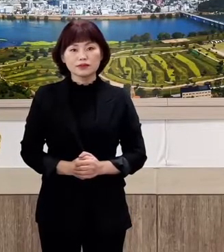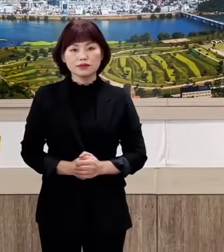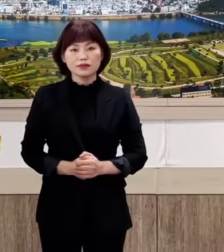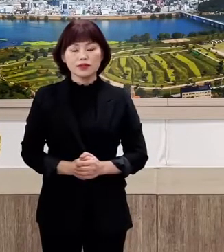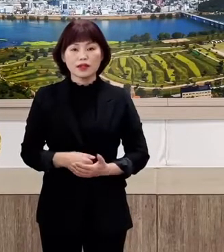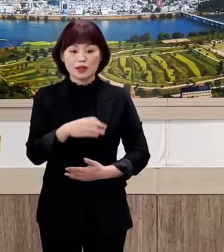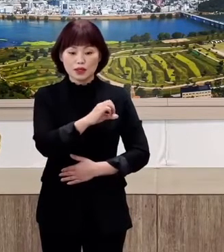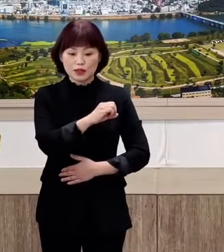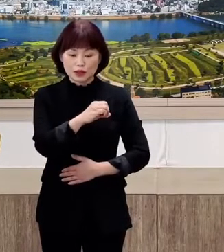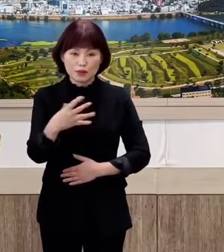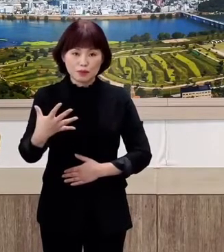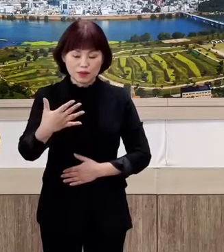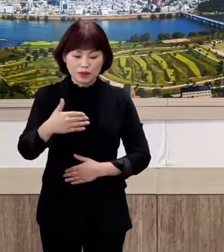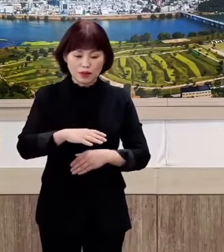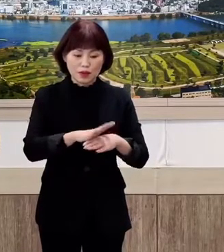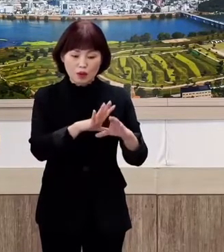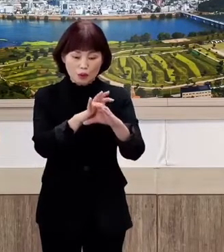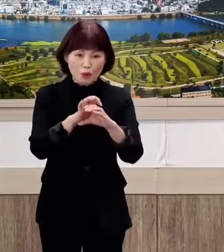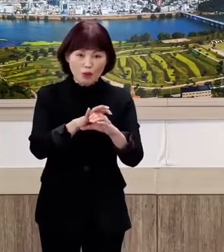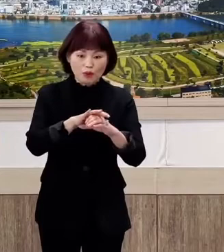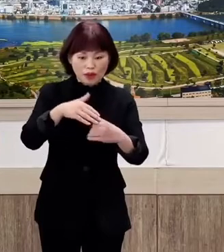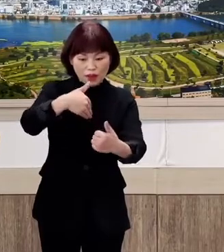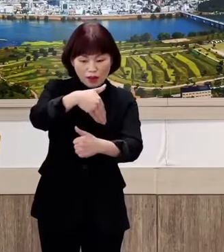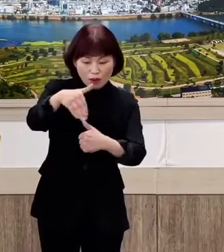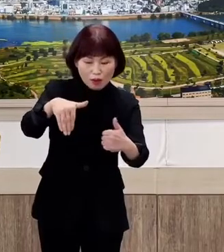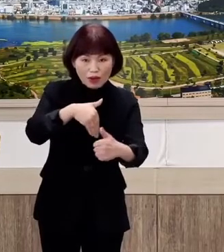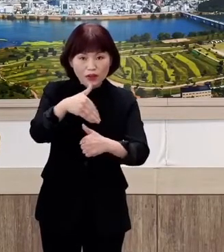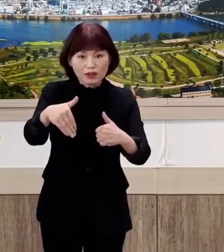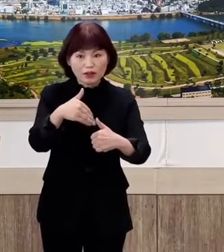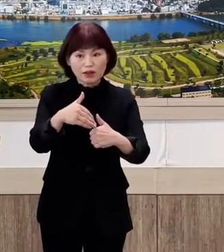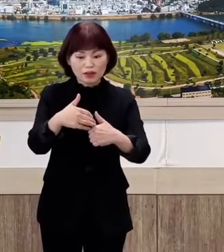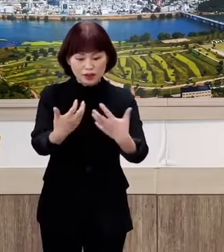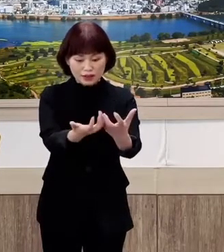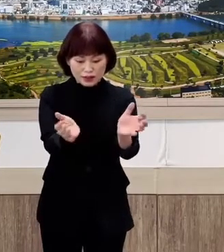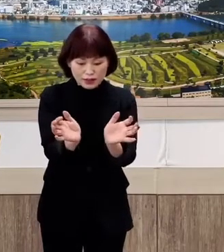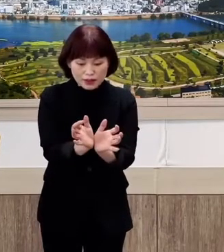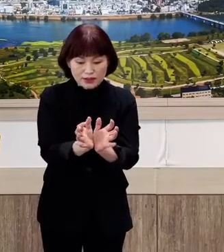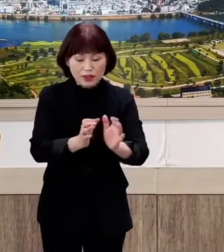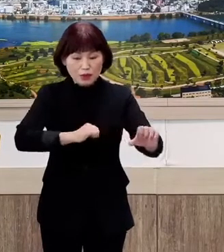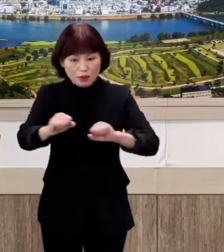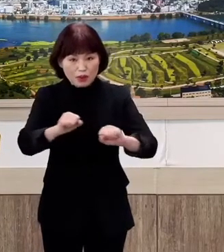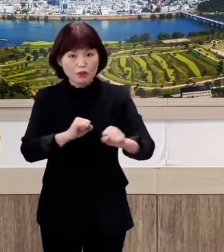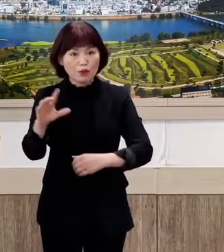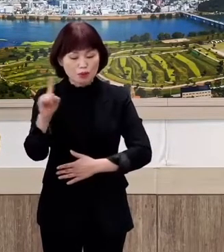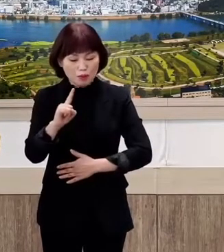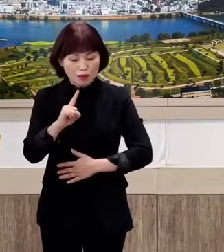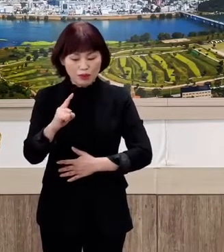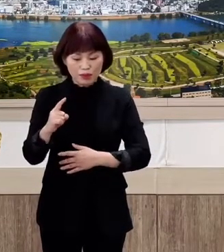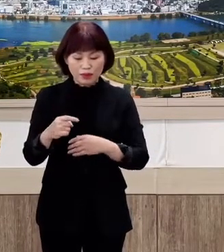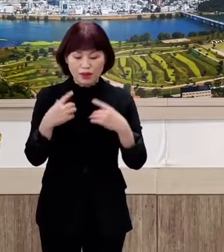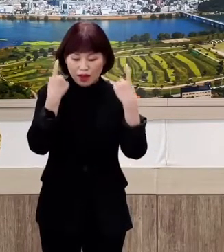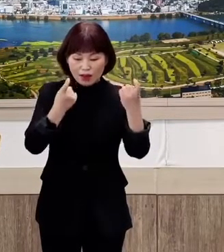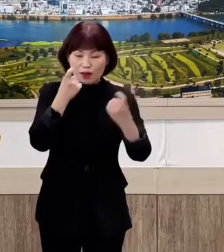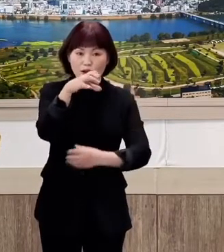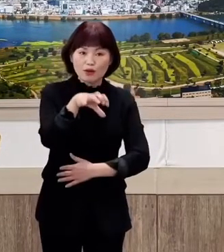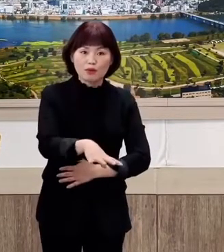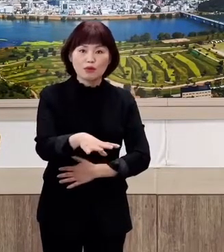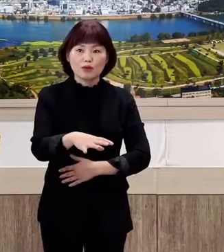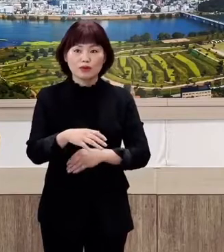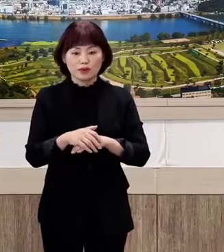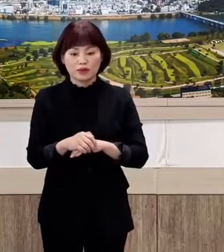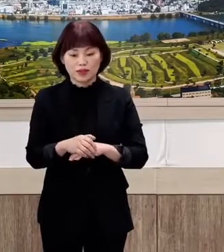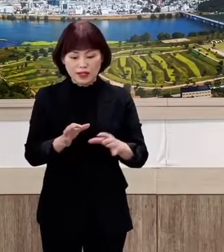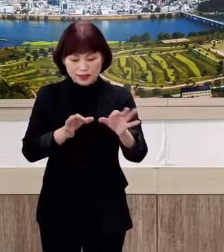양평군 코로나19 상황실 방역반은 관광지, 전통시장 등의 예방적